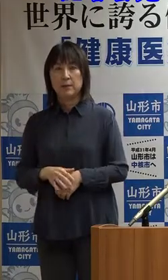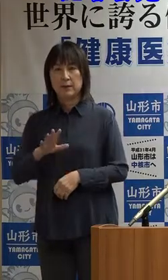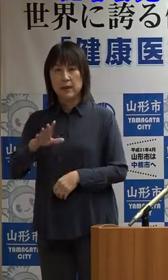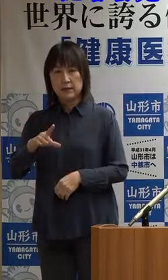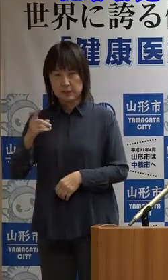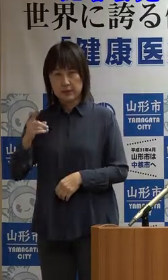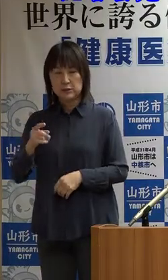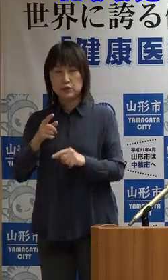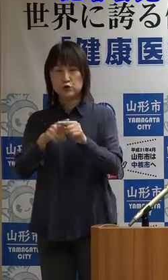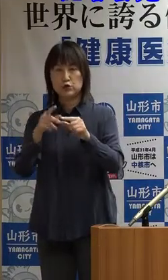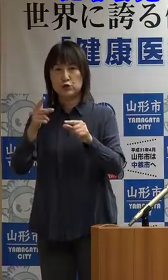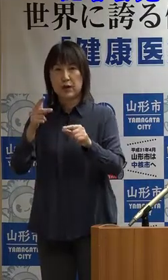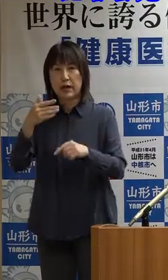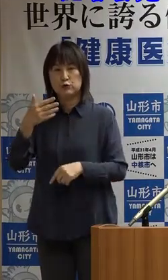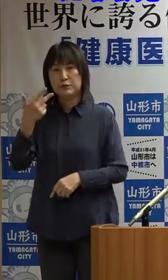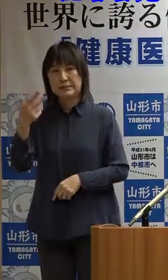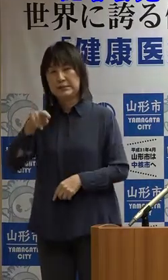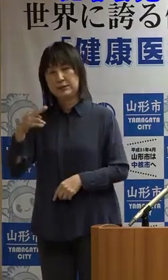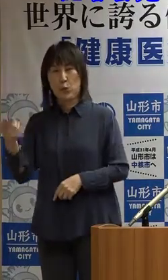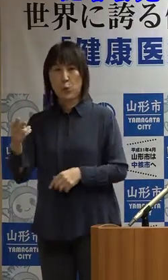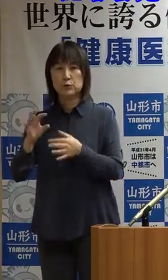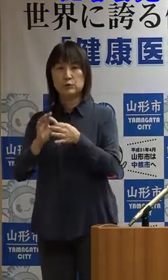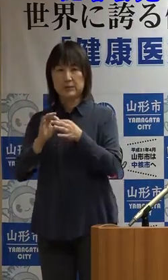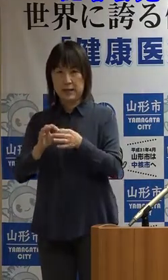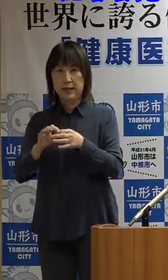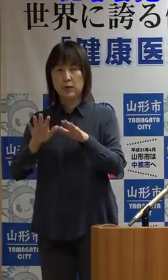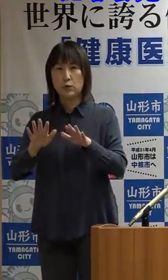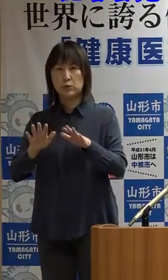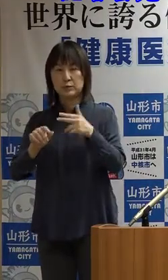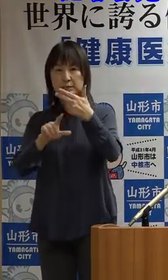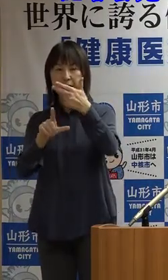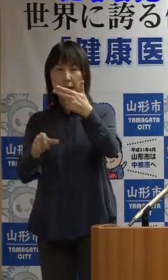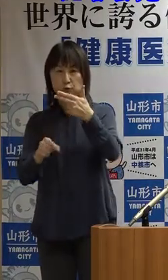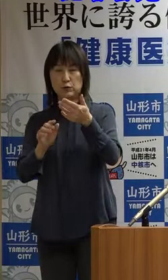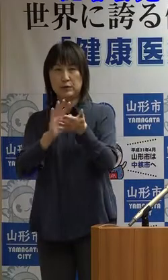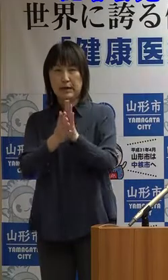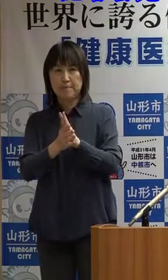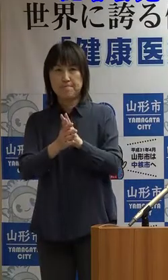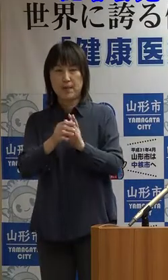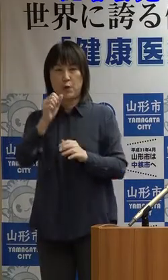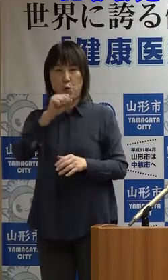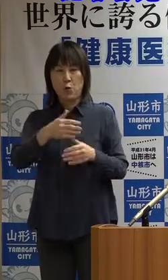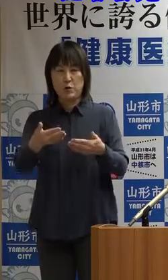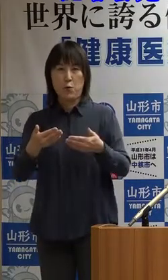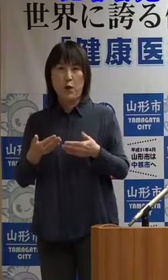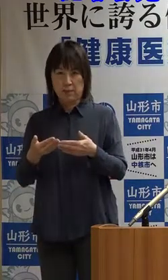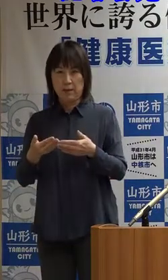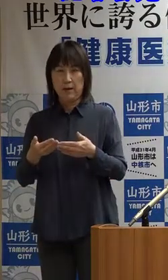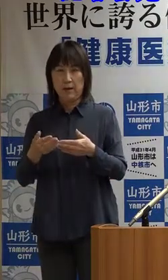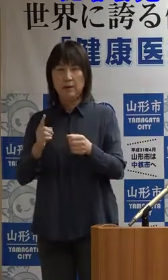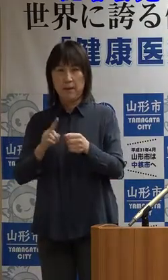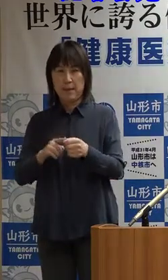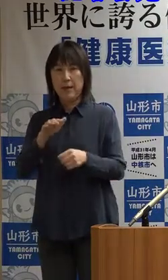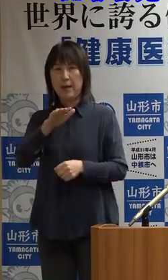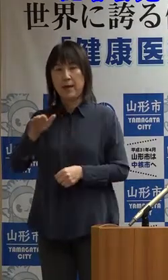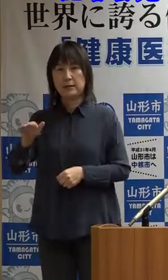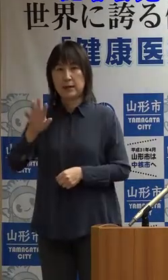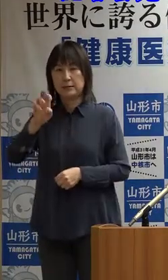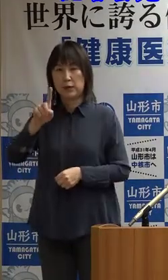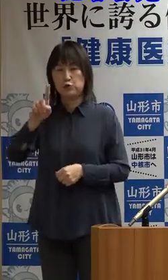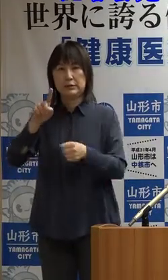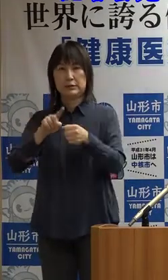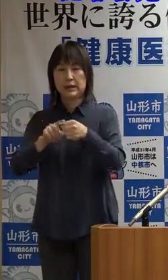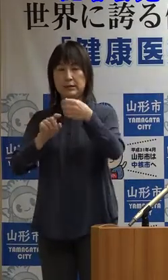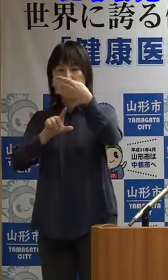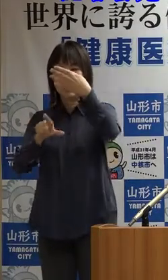じめに中核市への移行について本年7月に県からの同意を得たことを踏まえ、平成31年4